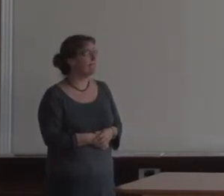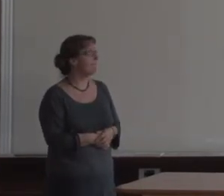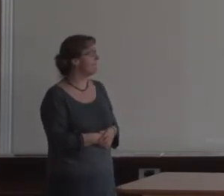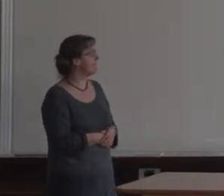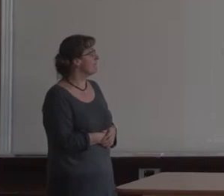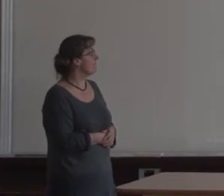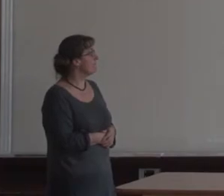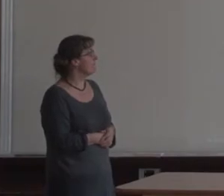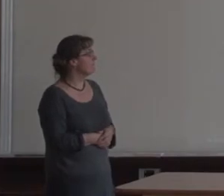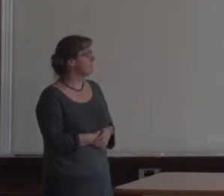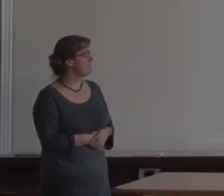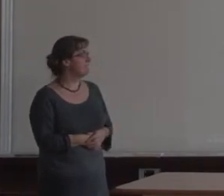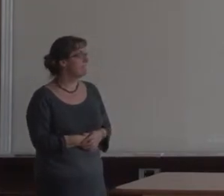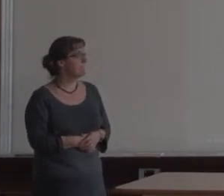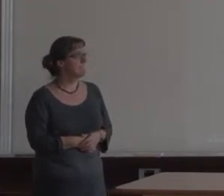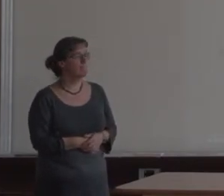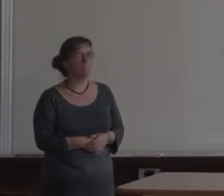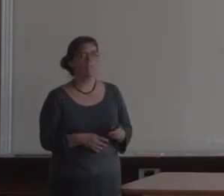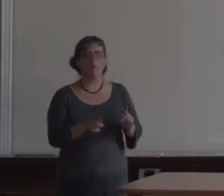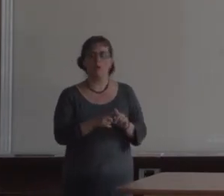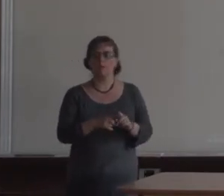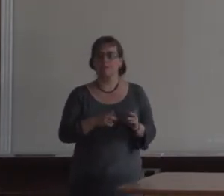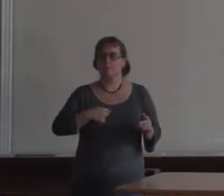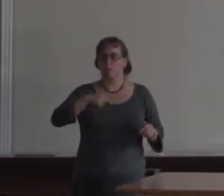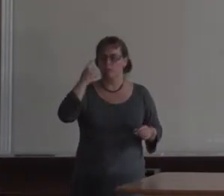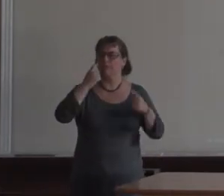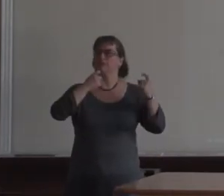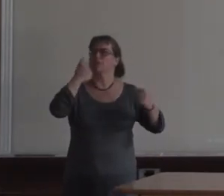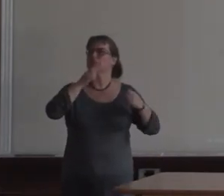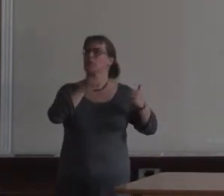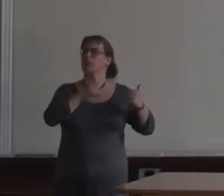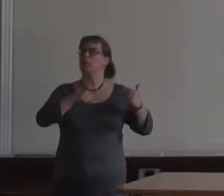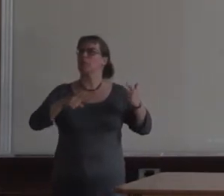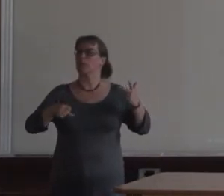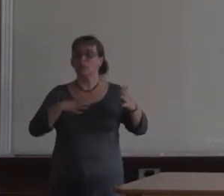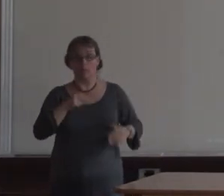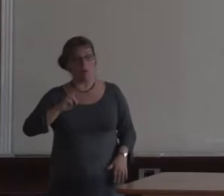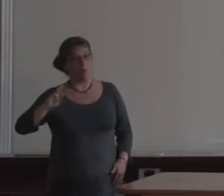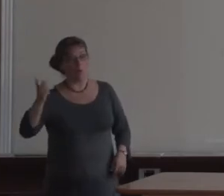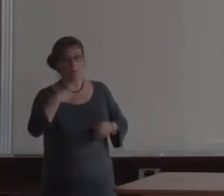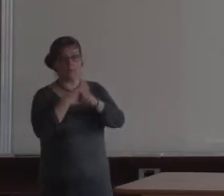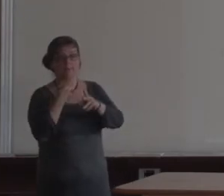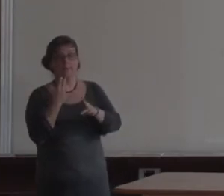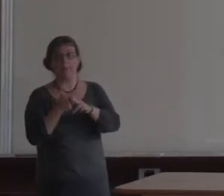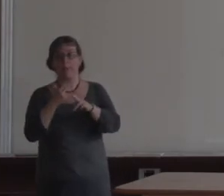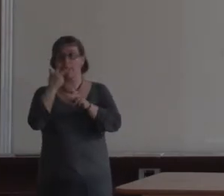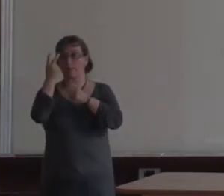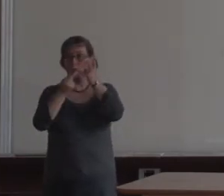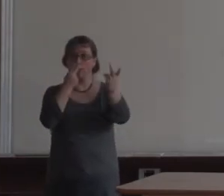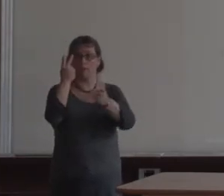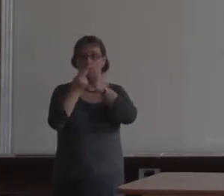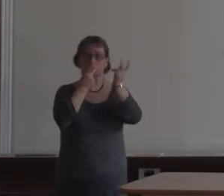Au lieu d'essayer d'inventer nous-mêmes et de réfléchir à tous les cas tordus, il y a un outil qui s'appelle Hypothesis, qui va pouvoir